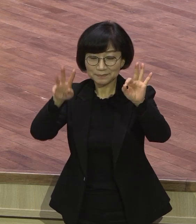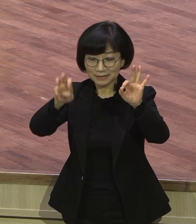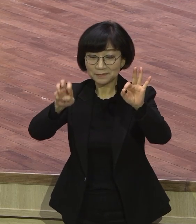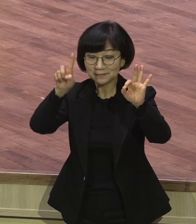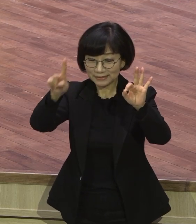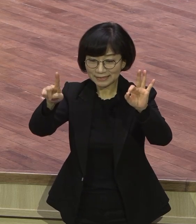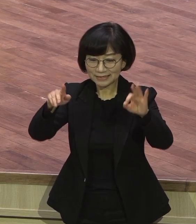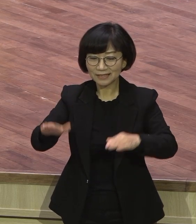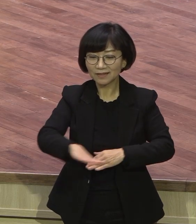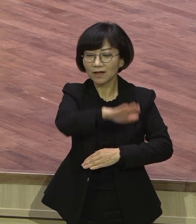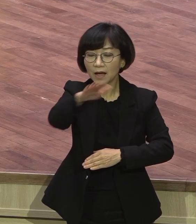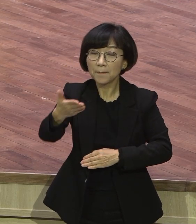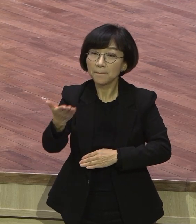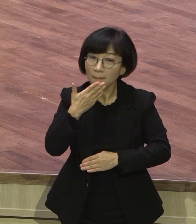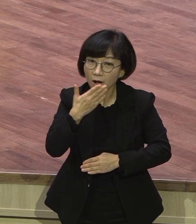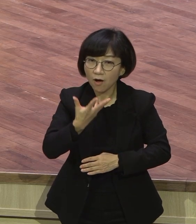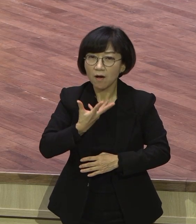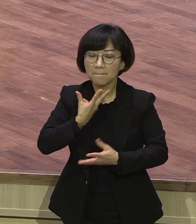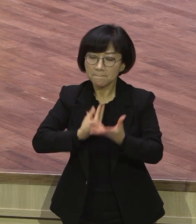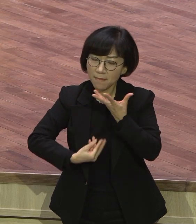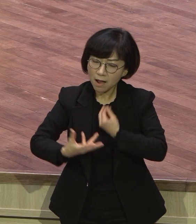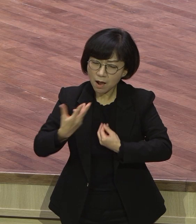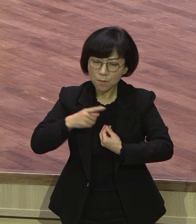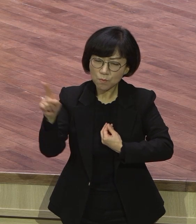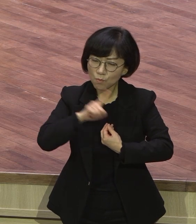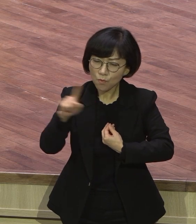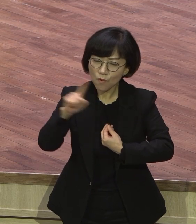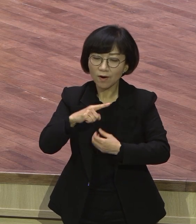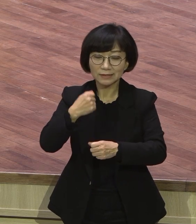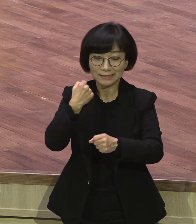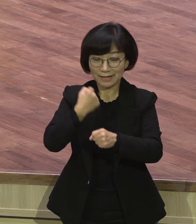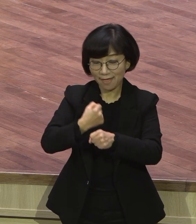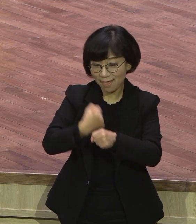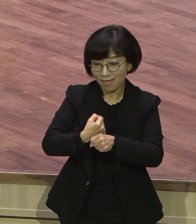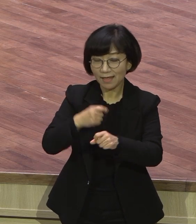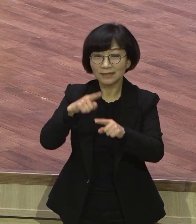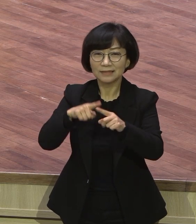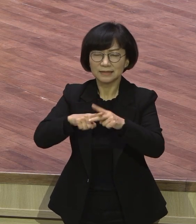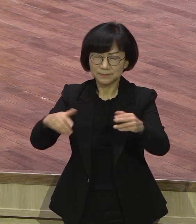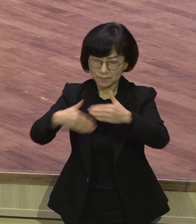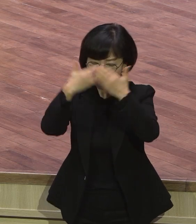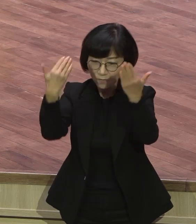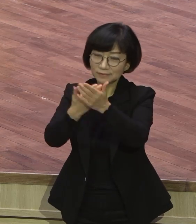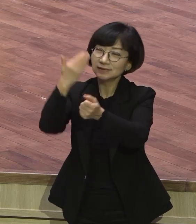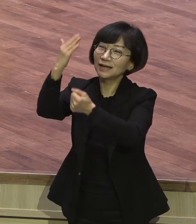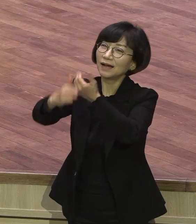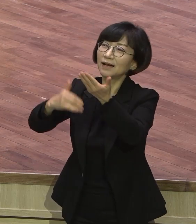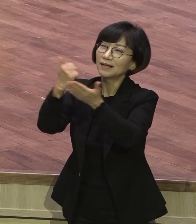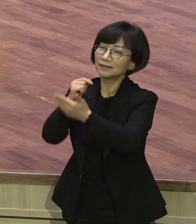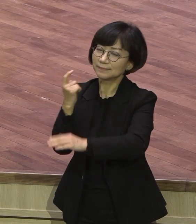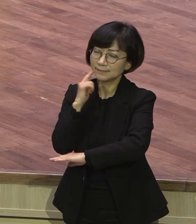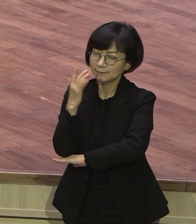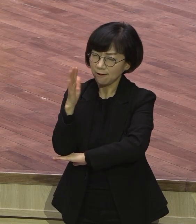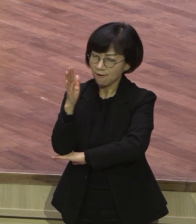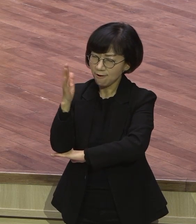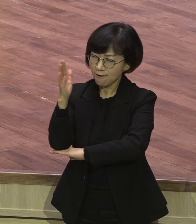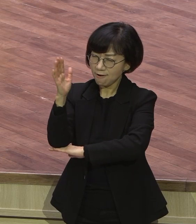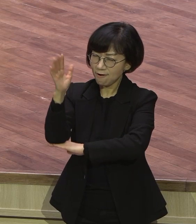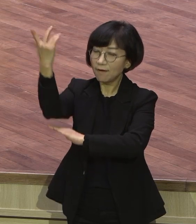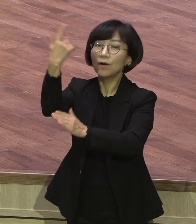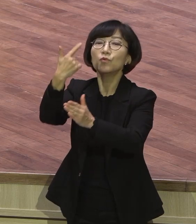마시든지 무엇을 하든지 다 하나님의 영광을 위하여 하라. 무엇을 하든지